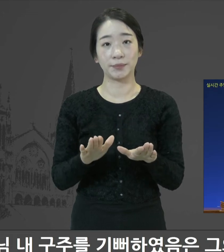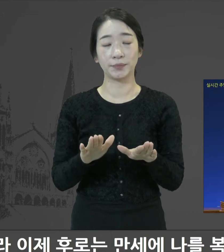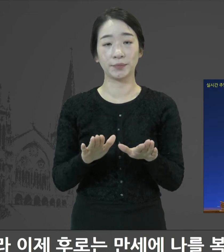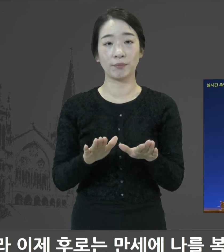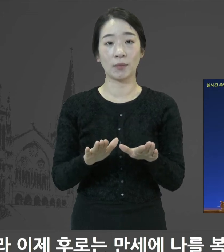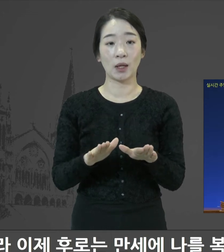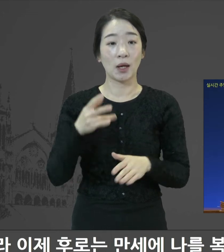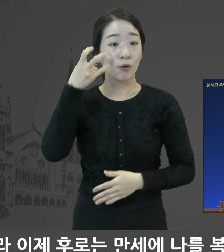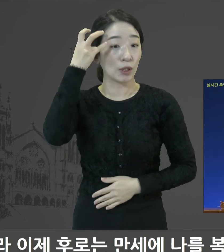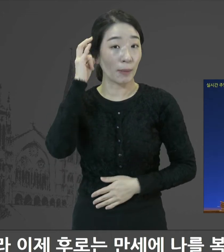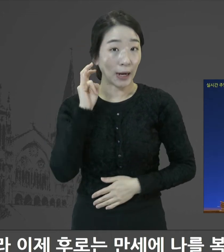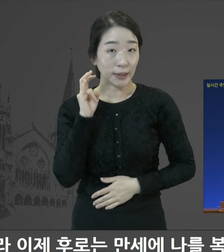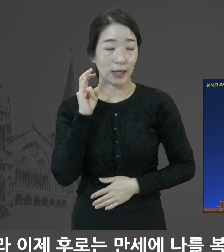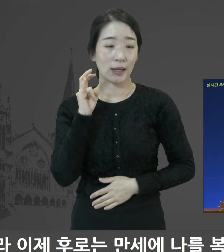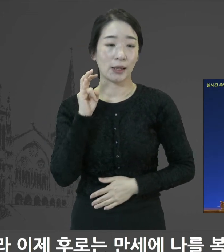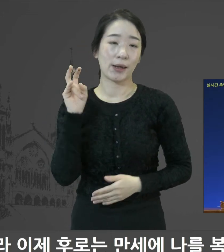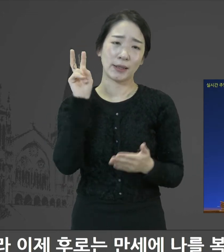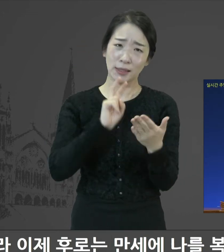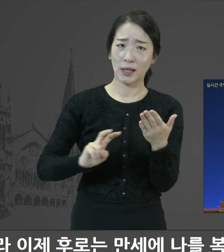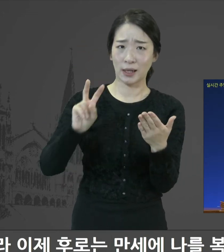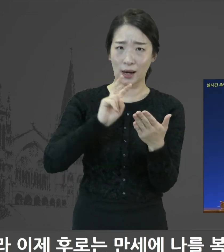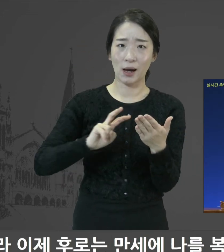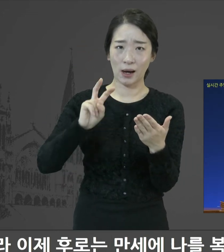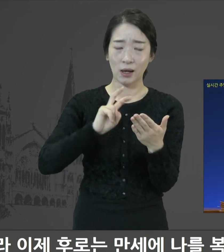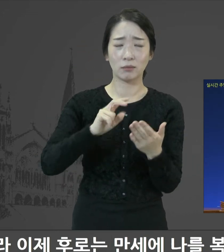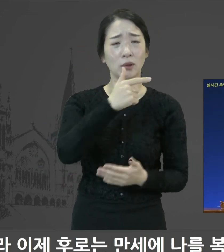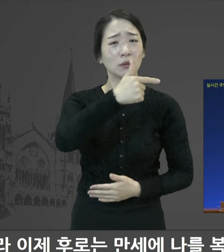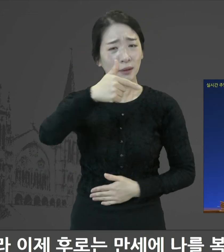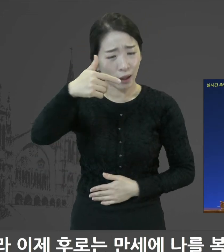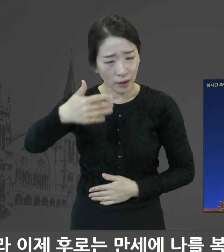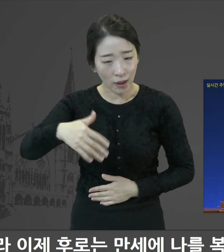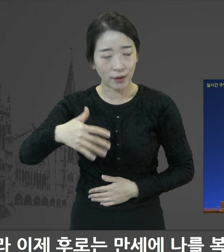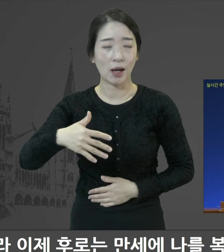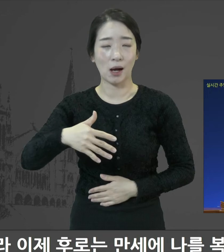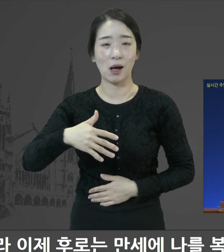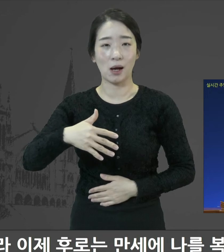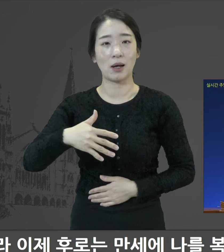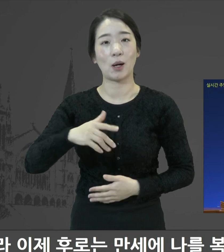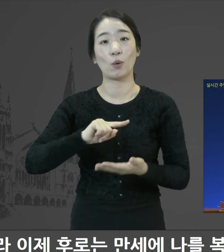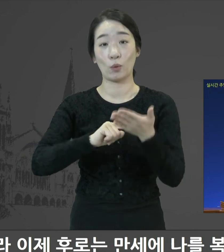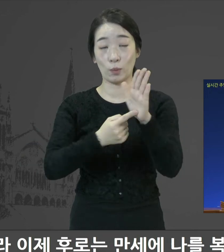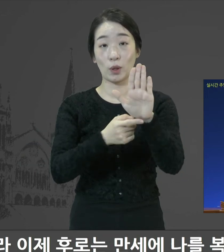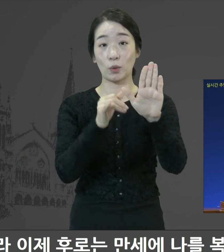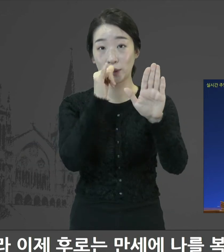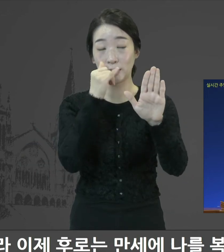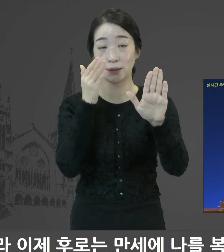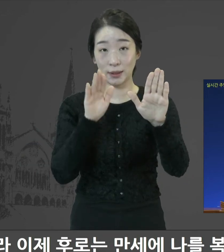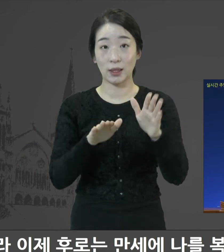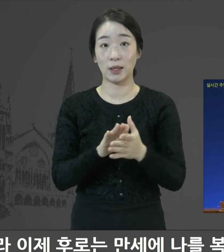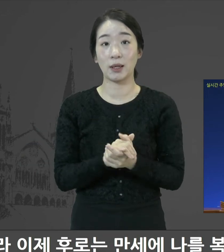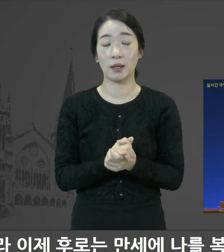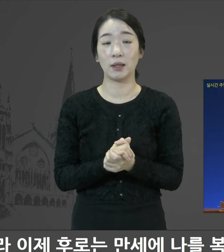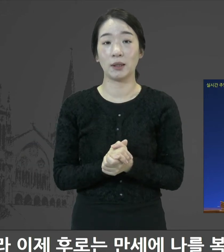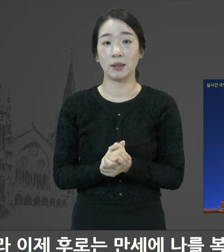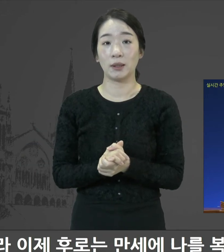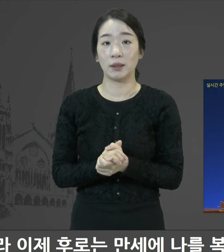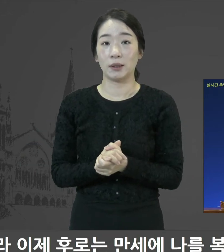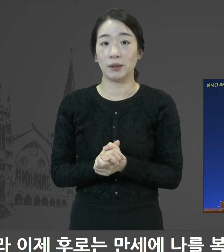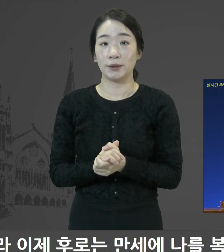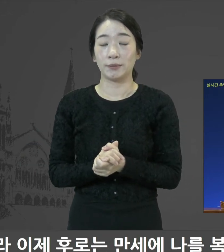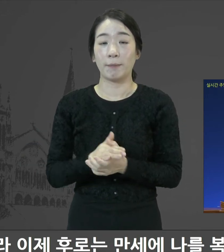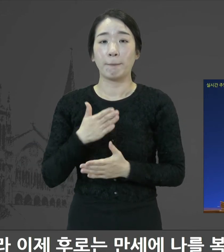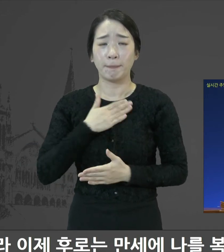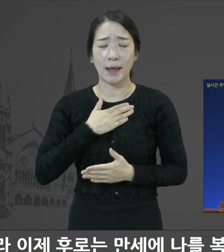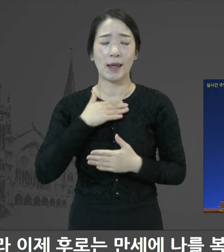이 누가복음을 연구하는 학자들 또 교회사가 그렇게 인정해 왔는데, 오늘은 그 앞부분만 보는 거죠.